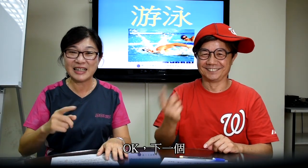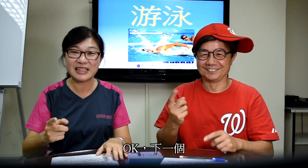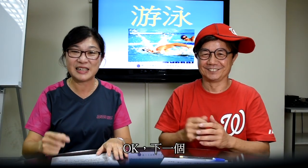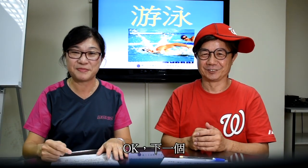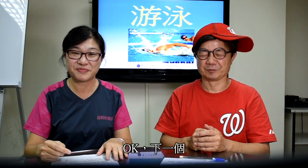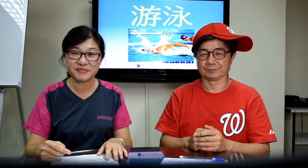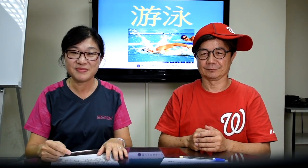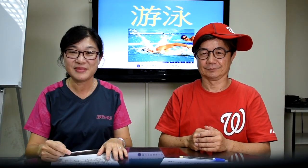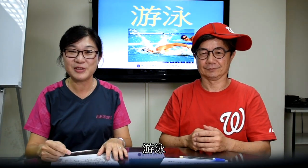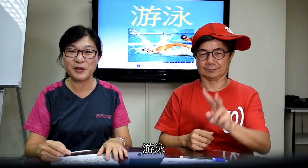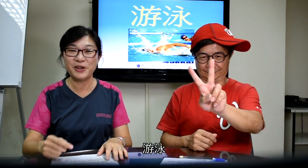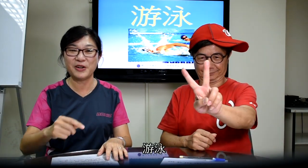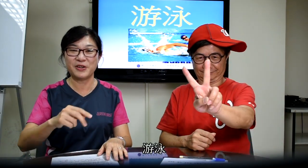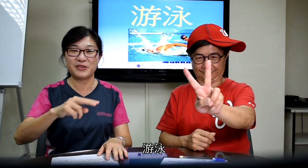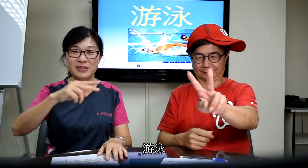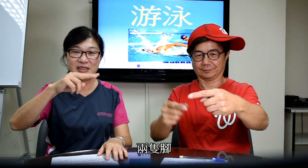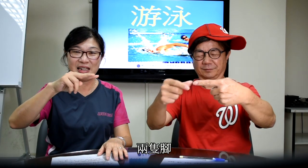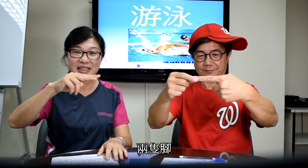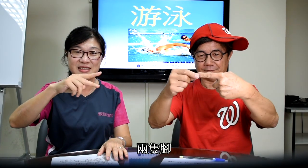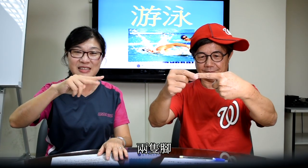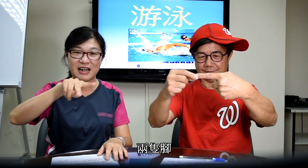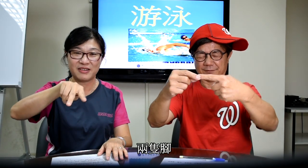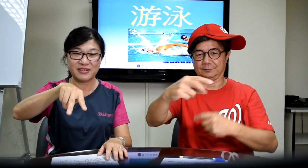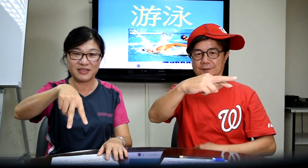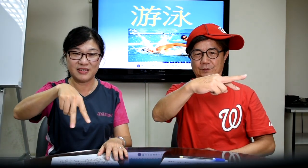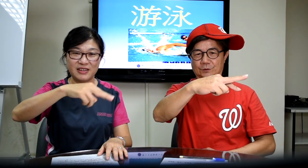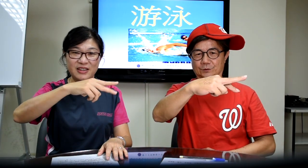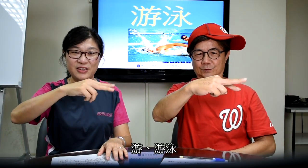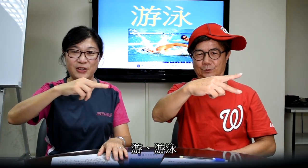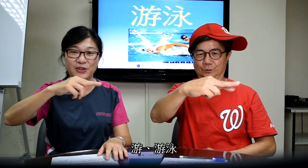个，游泳，两只脚，